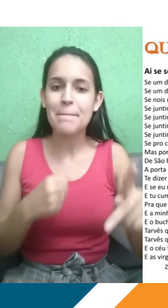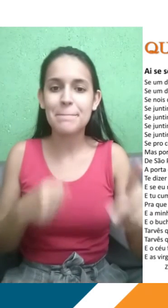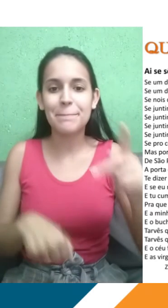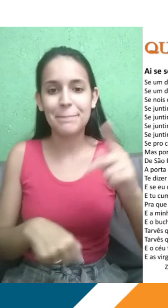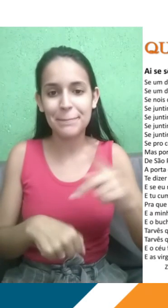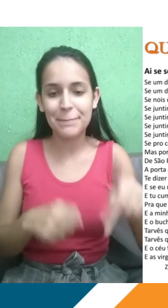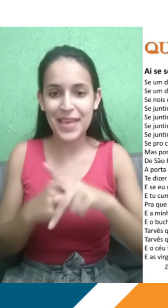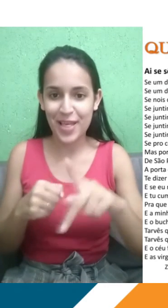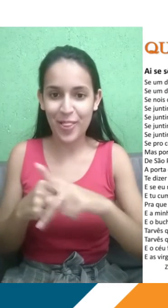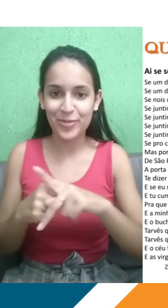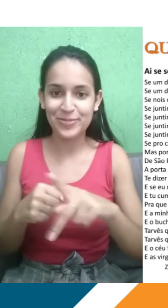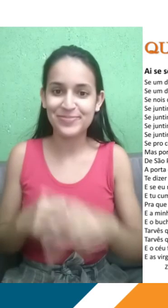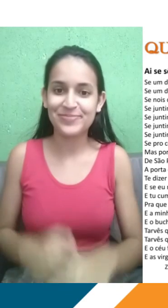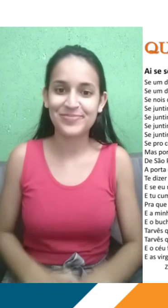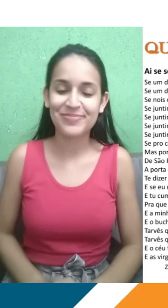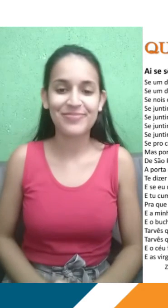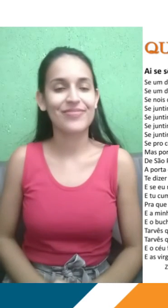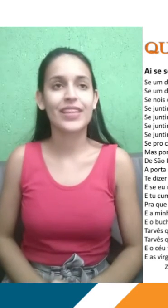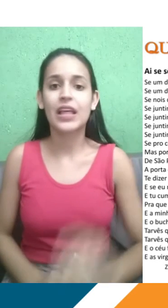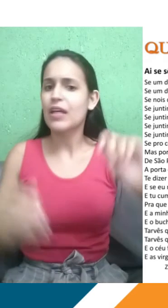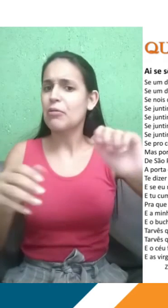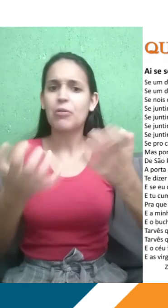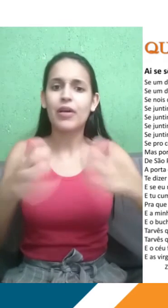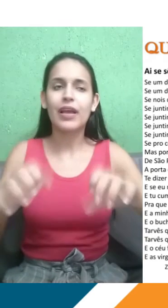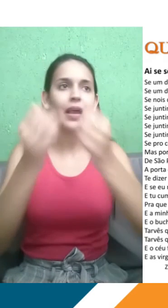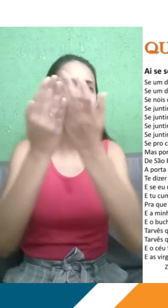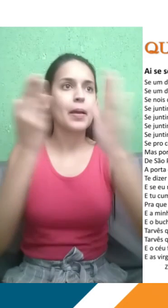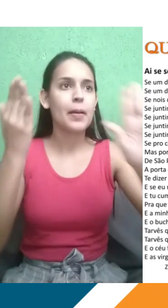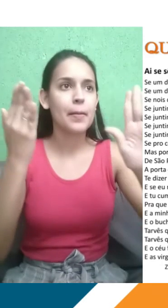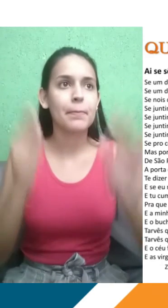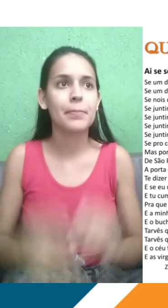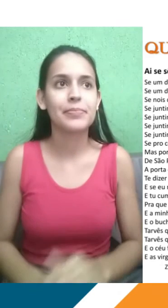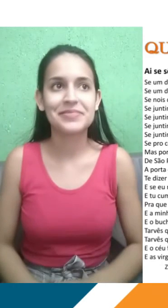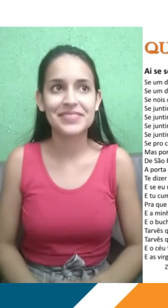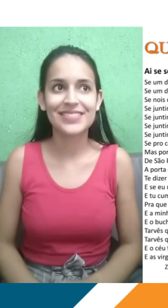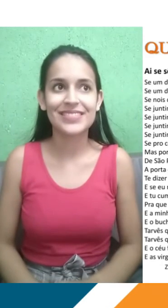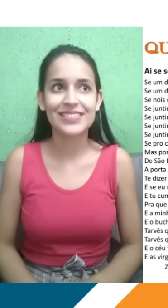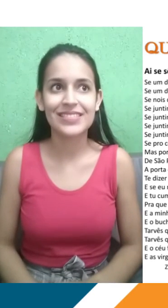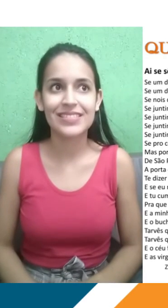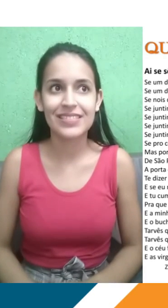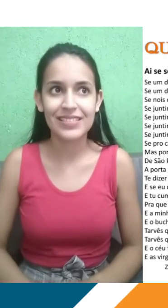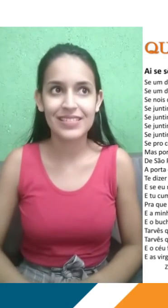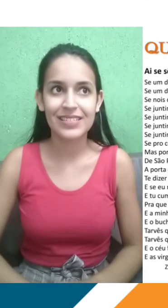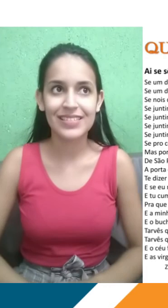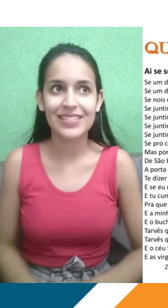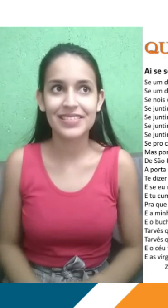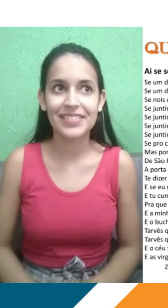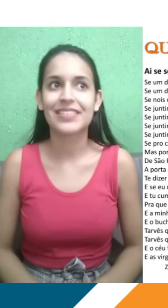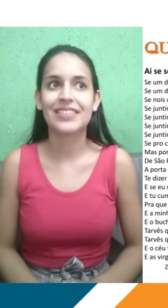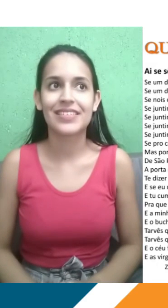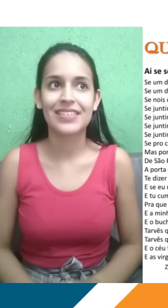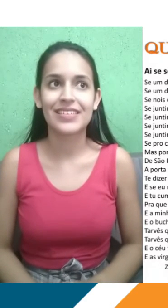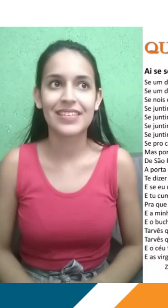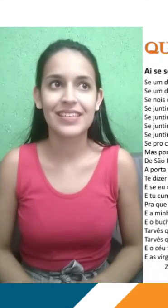céu furado arriasse, e as virgens toda fugisse. Zé da Luz, Cordel do Fogo Encantado. O poema